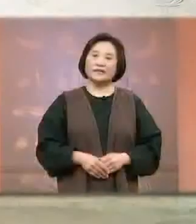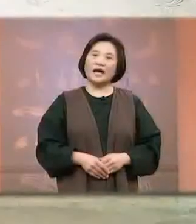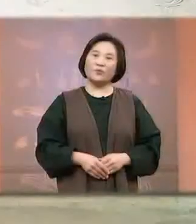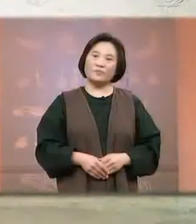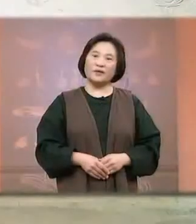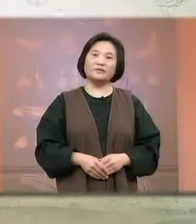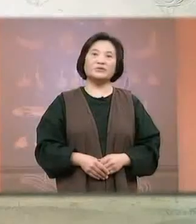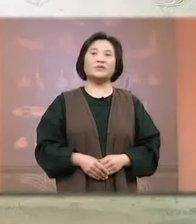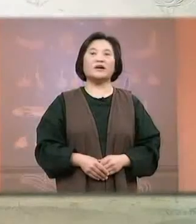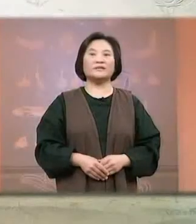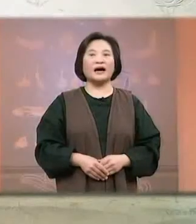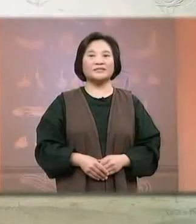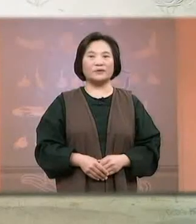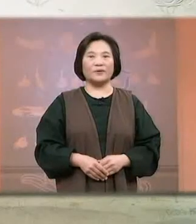大无明需要大智慧，